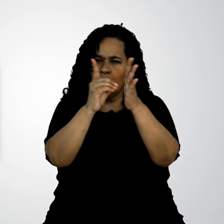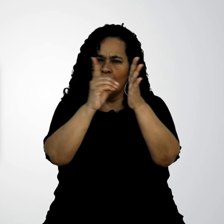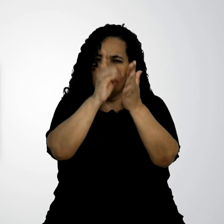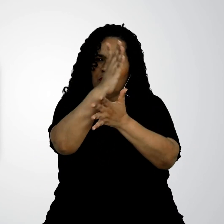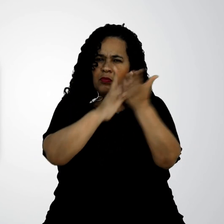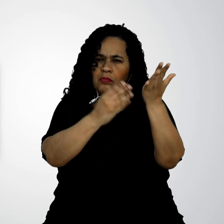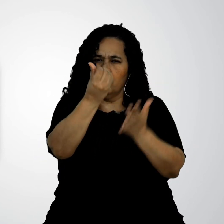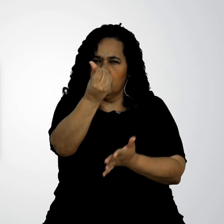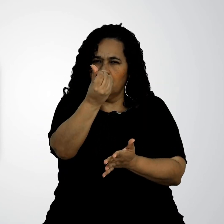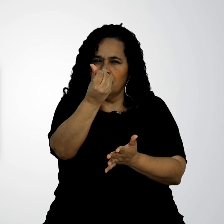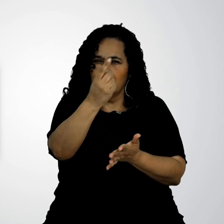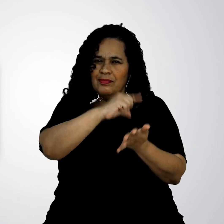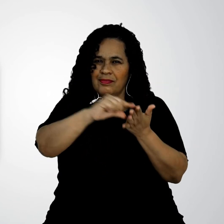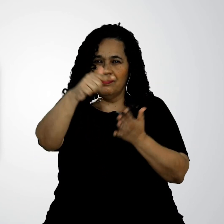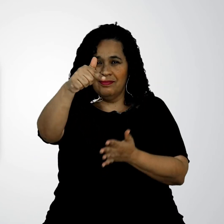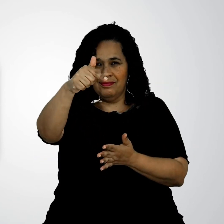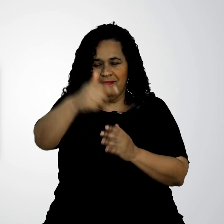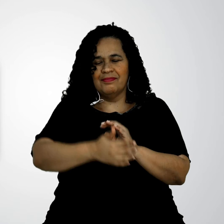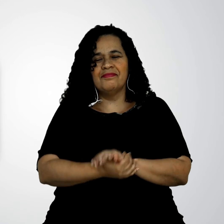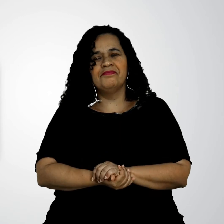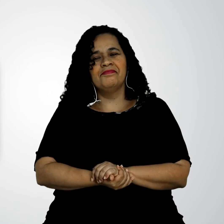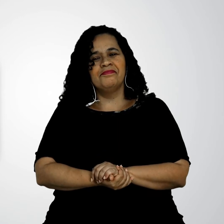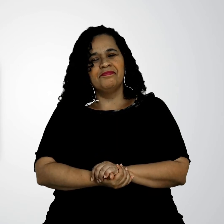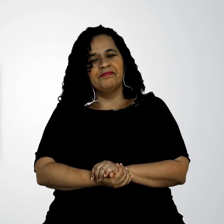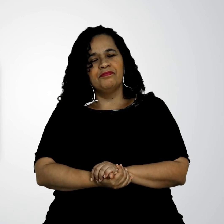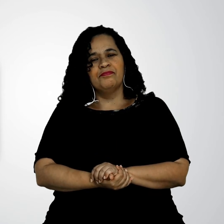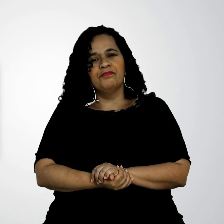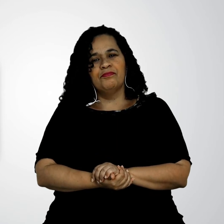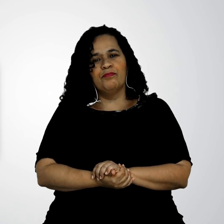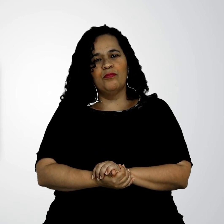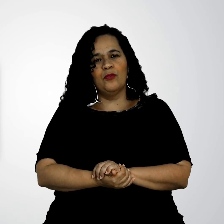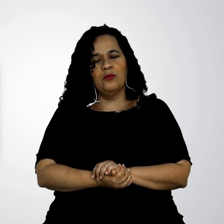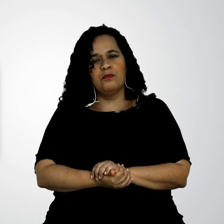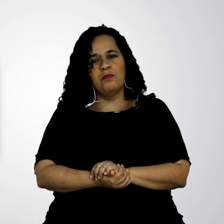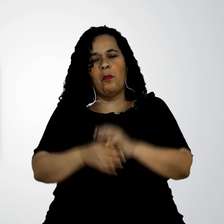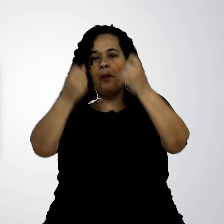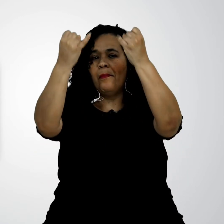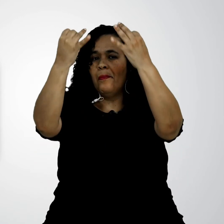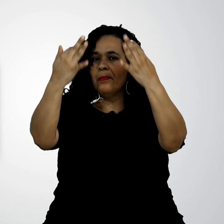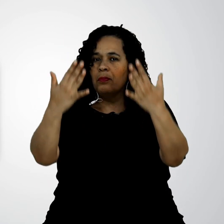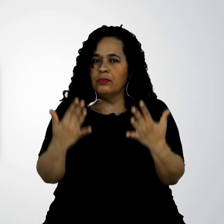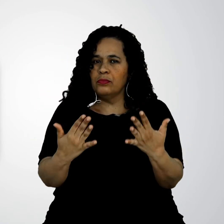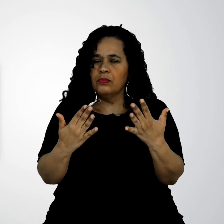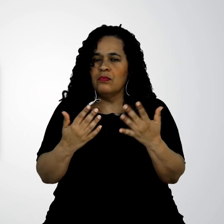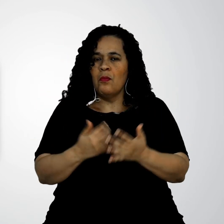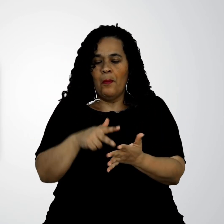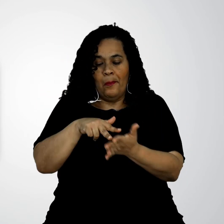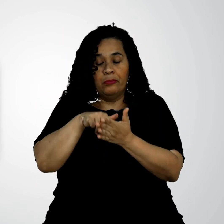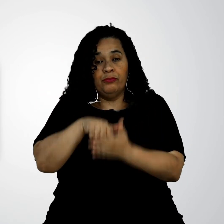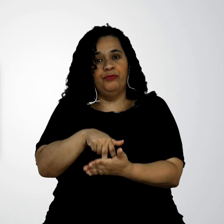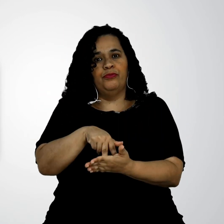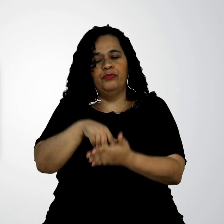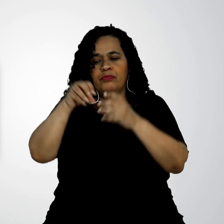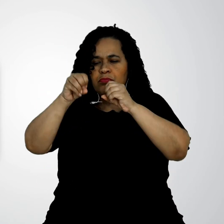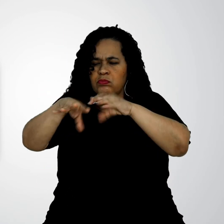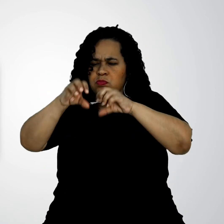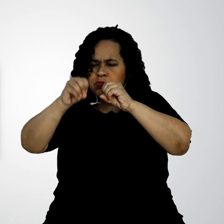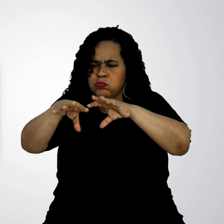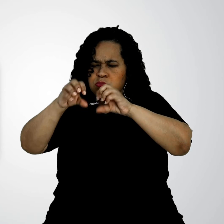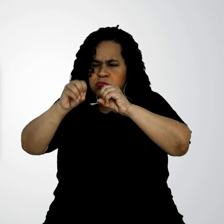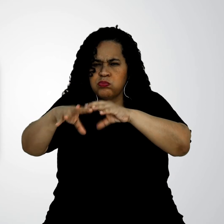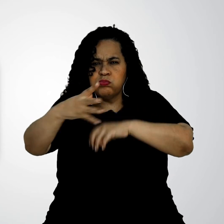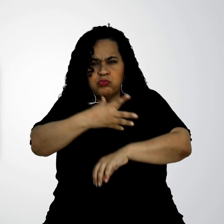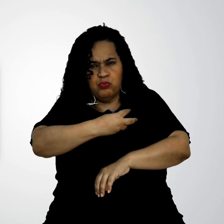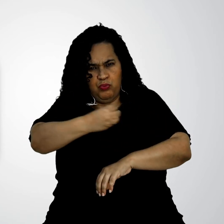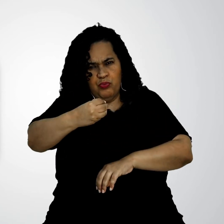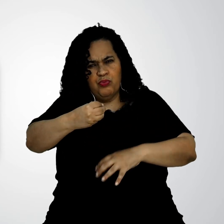textos mais conhecidos da Bíblia, né? Mas ele diz assim, com persistência, ensinem aos seus filhos, converse sobre